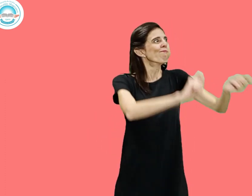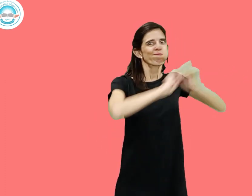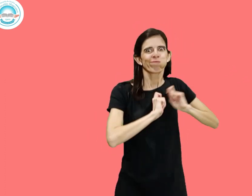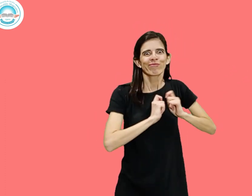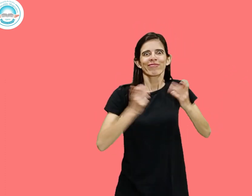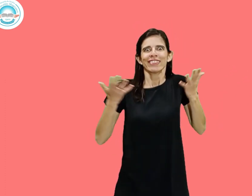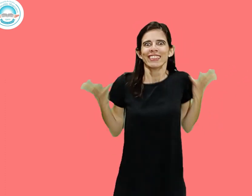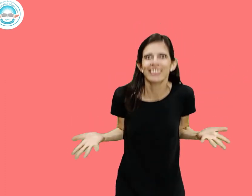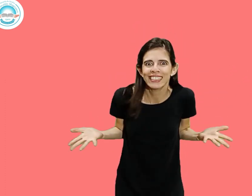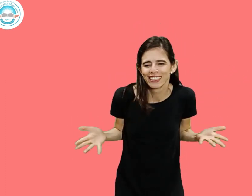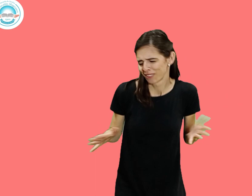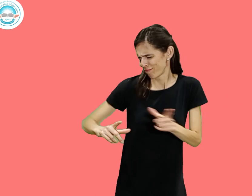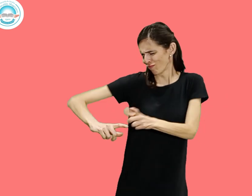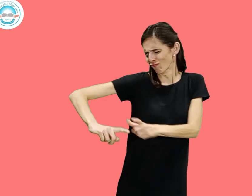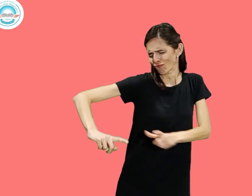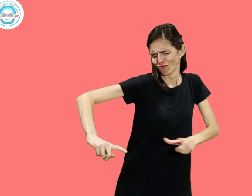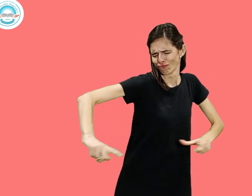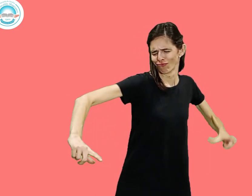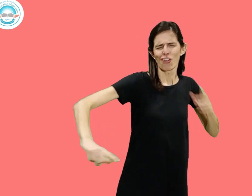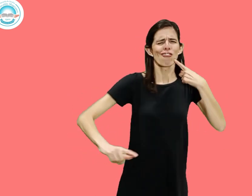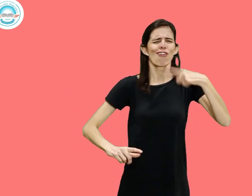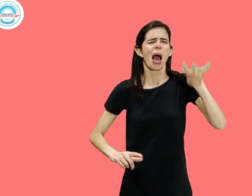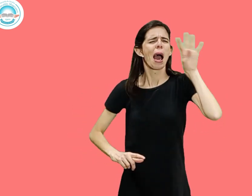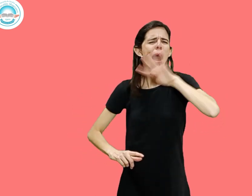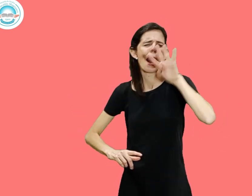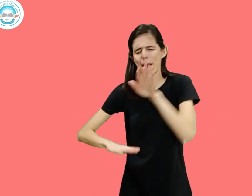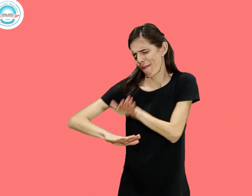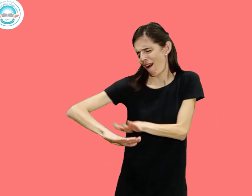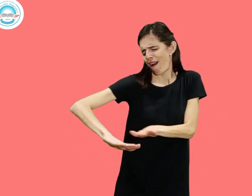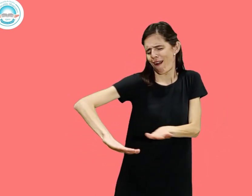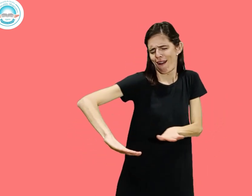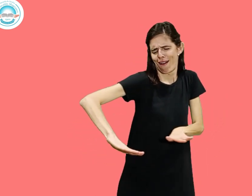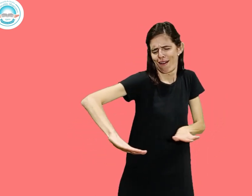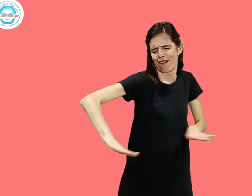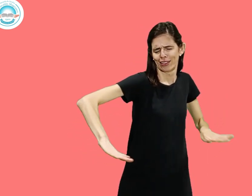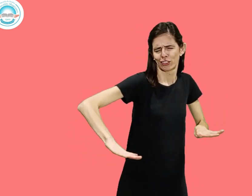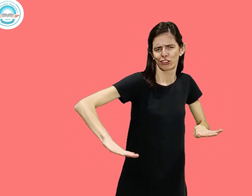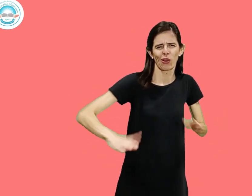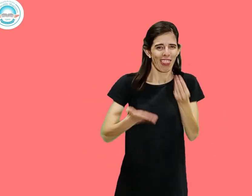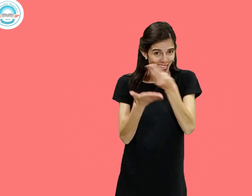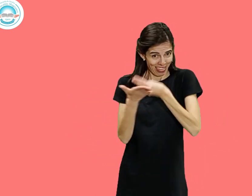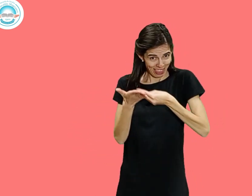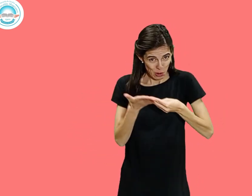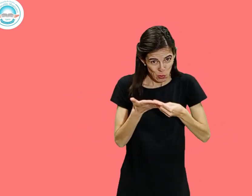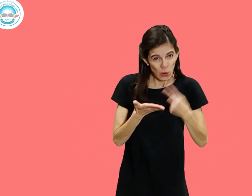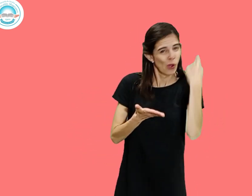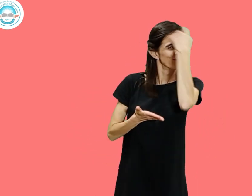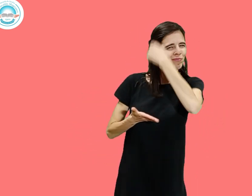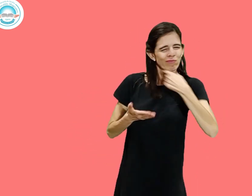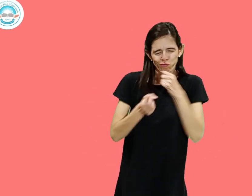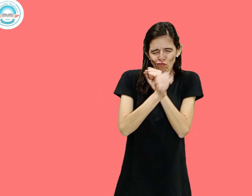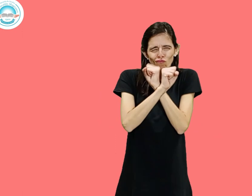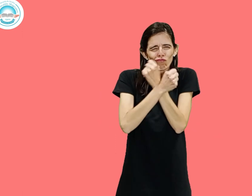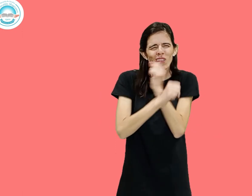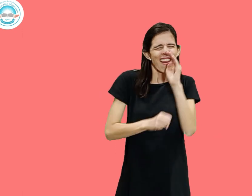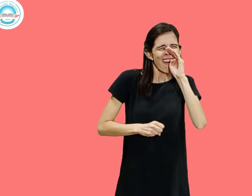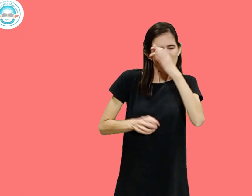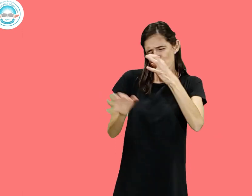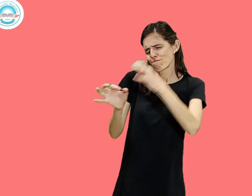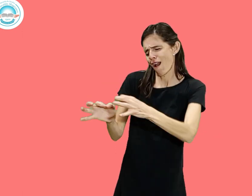regalaron la patineta era amarilla con dibujos de calaveras